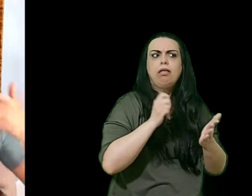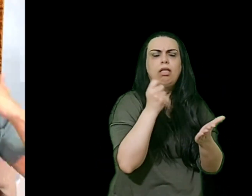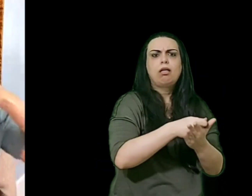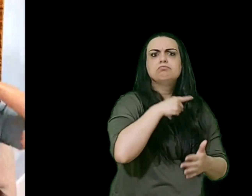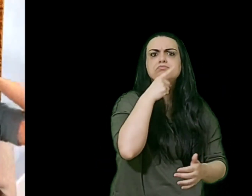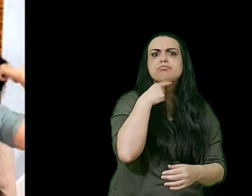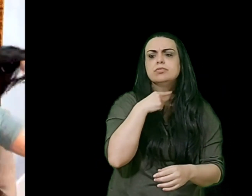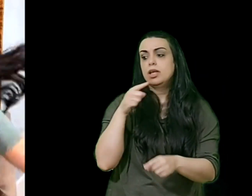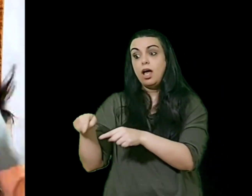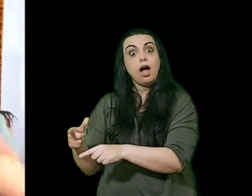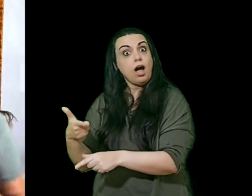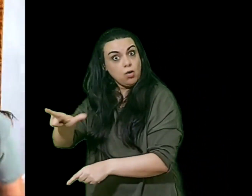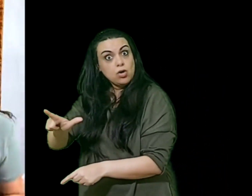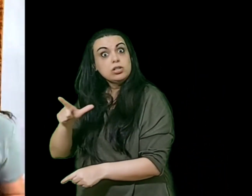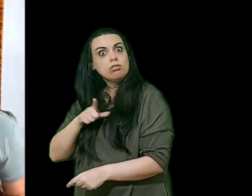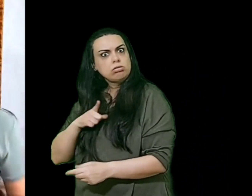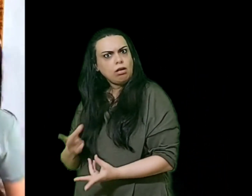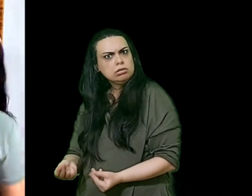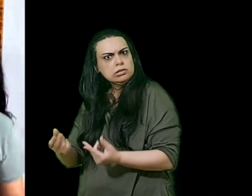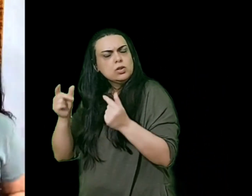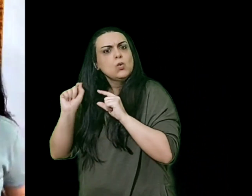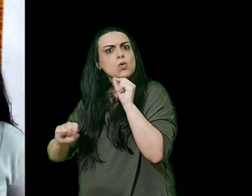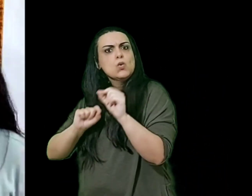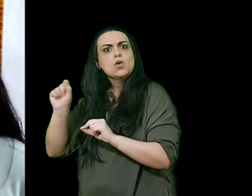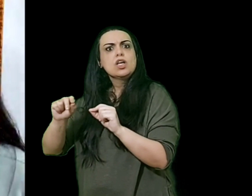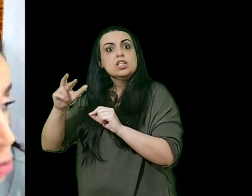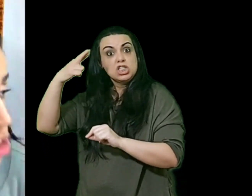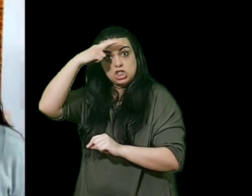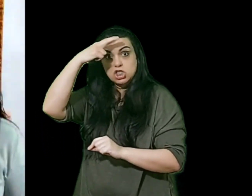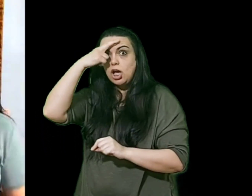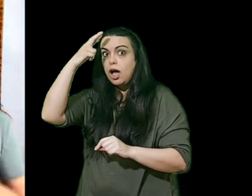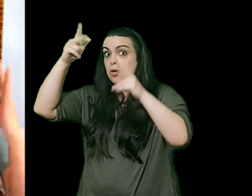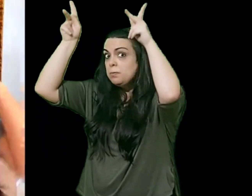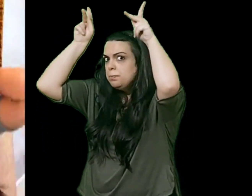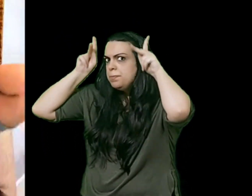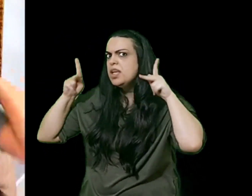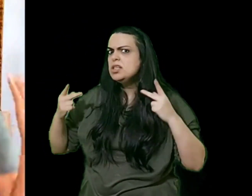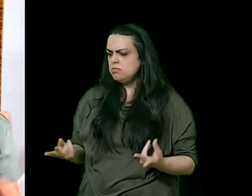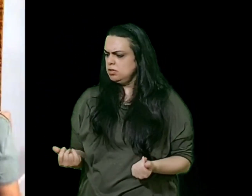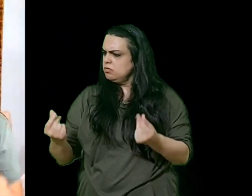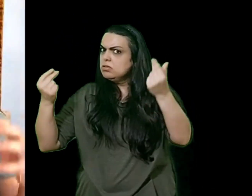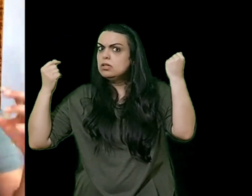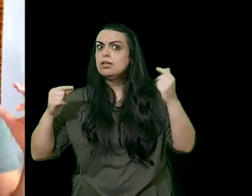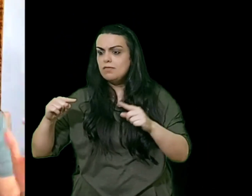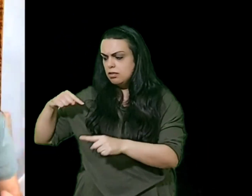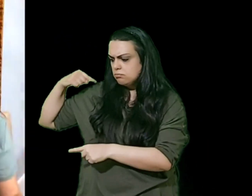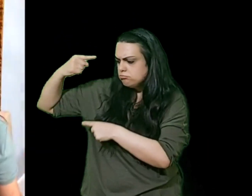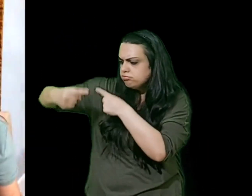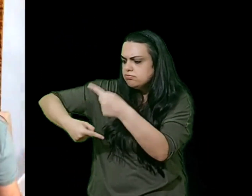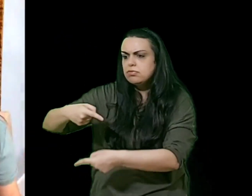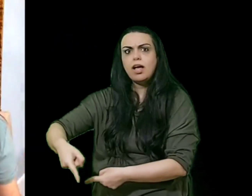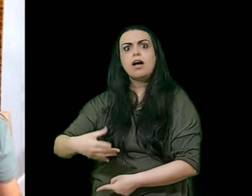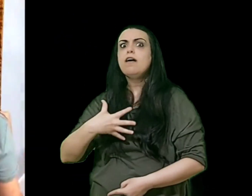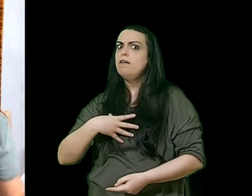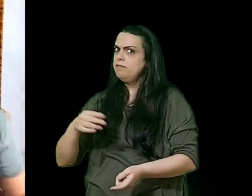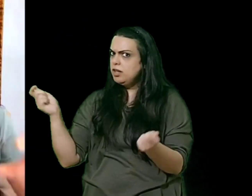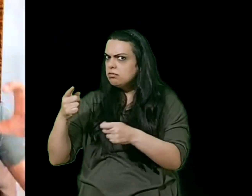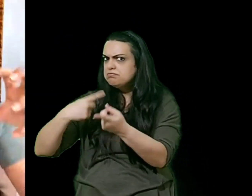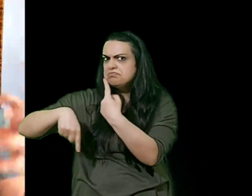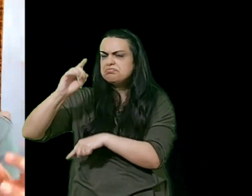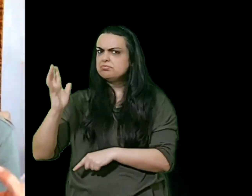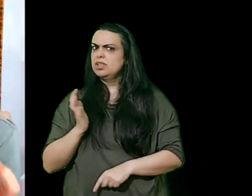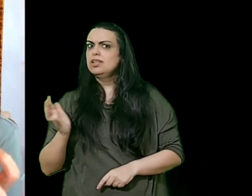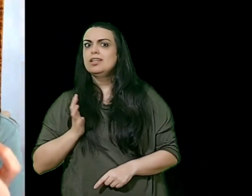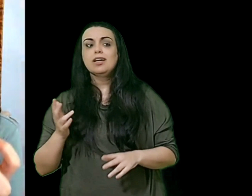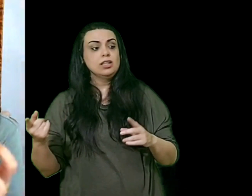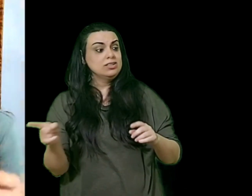Jairo era um príncipe, um camarada bem abastado. Entende? Circunstâncias totalmente opostas, totalmente diferentes.